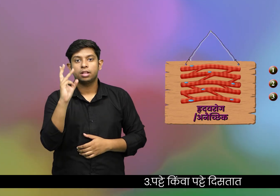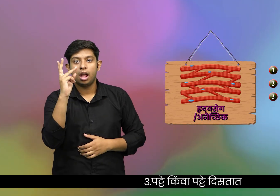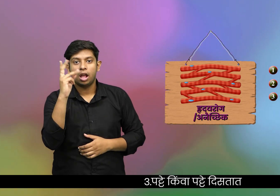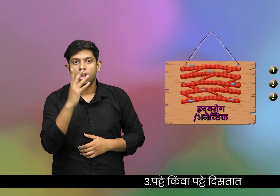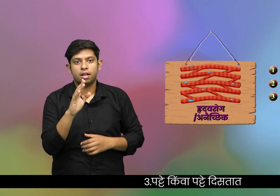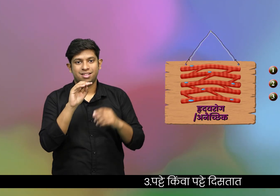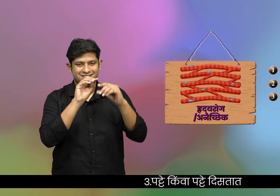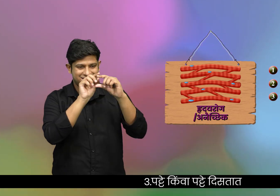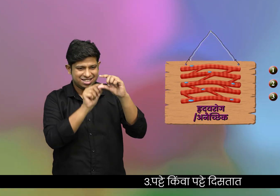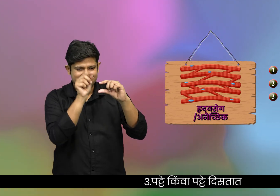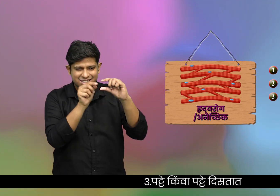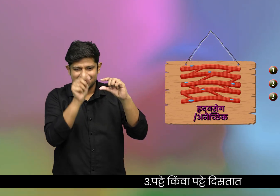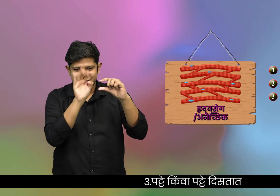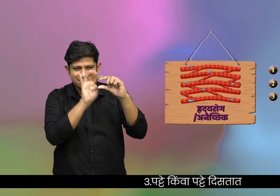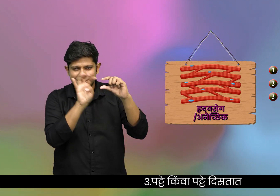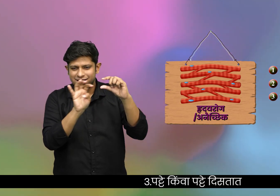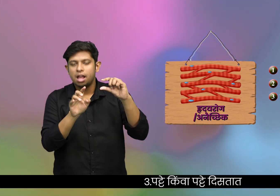तिसरा, पट्टे किंवा पट्टे दिसतात.